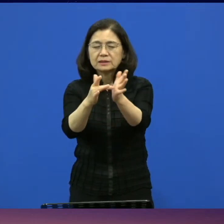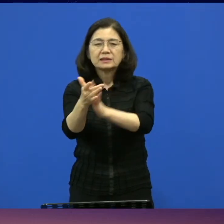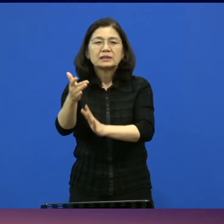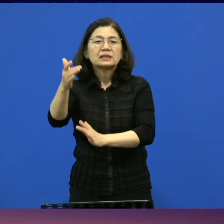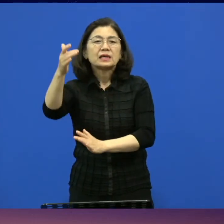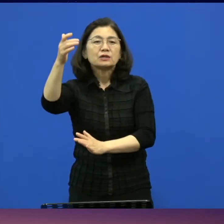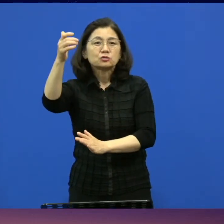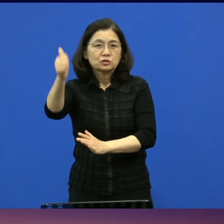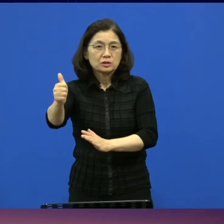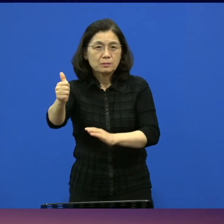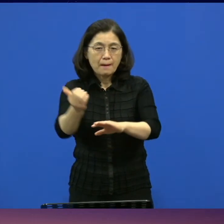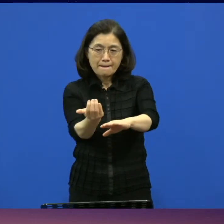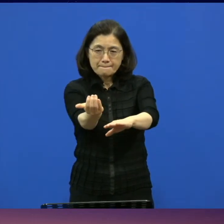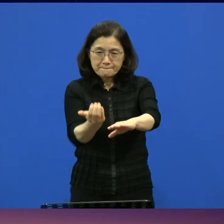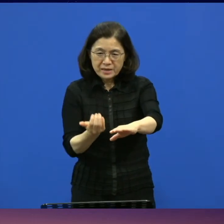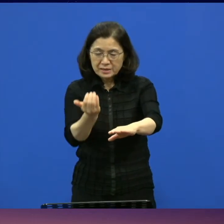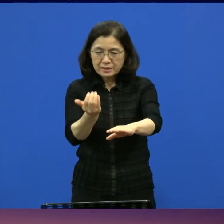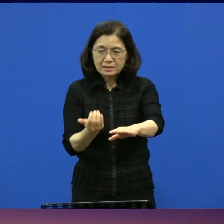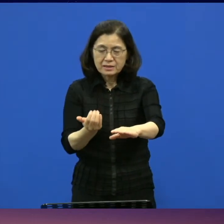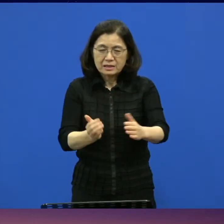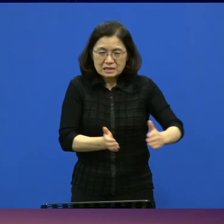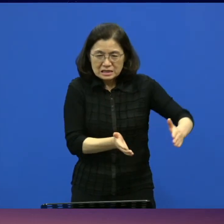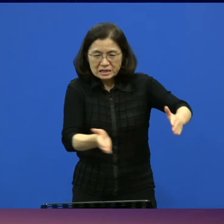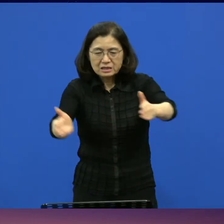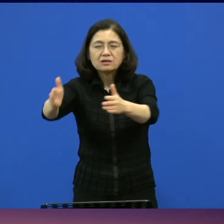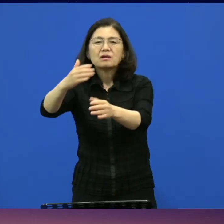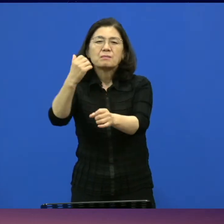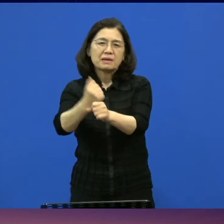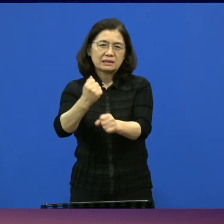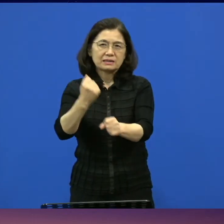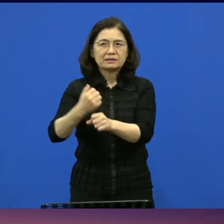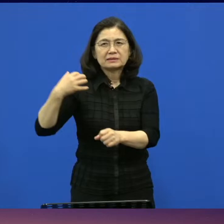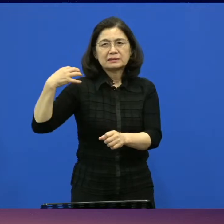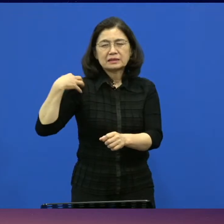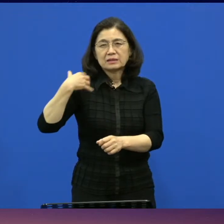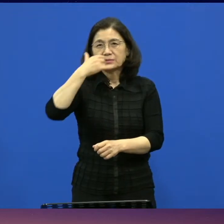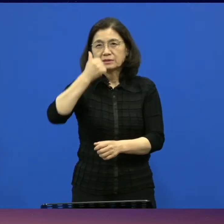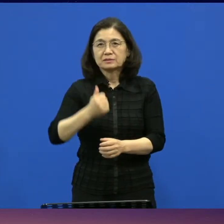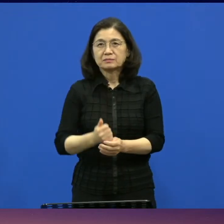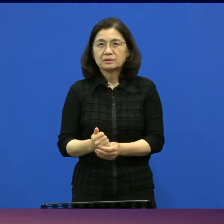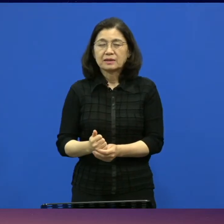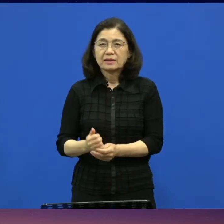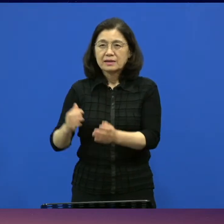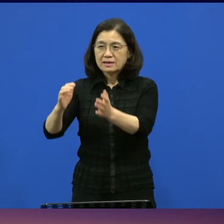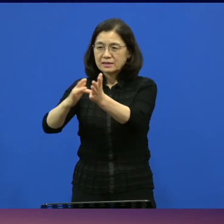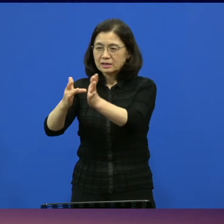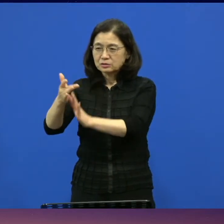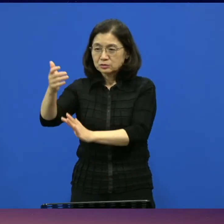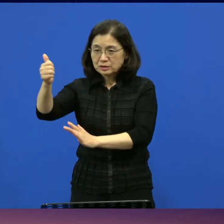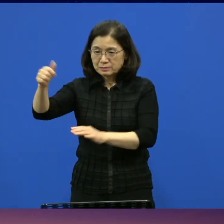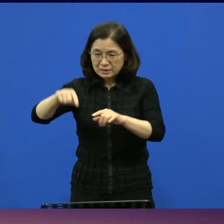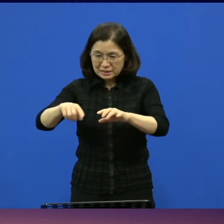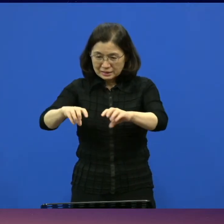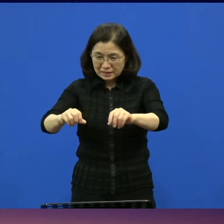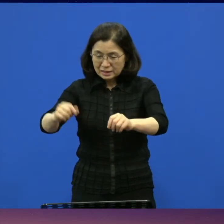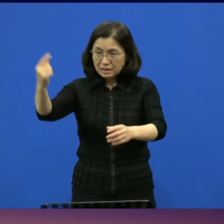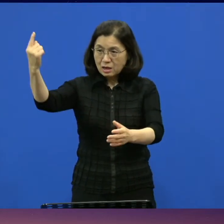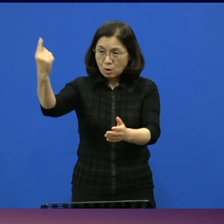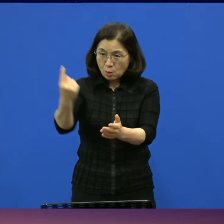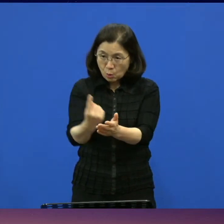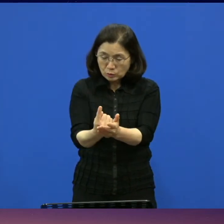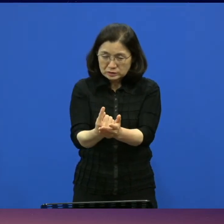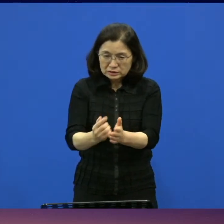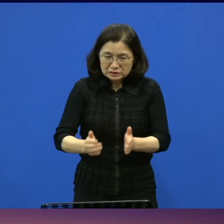그것이 이사야 선지자의 사명이었어요. 그리스도가 오시는데 그리스도를 오실 길을 준비하기 위해서 세례 요한을 보내신